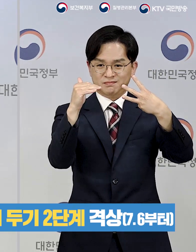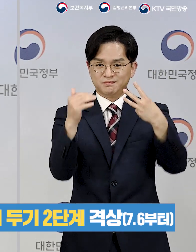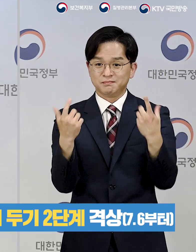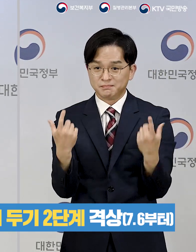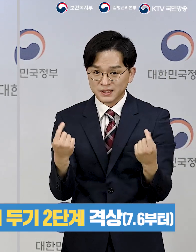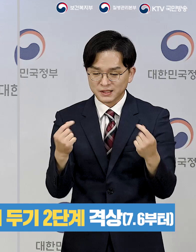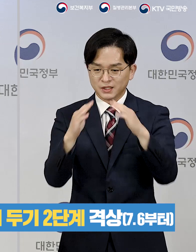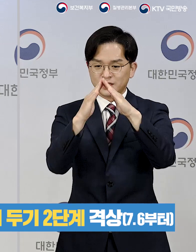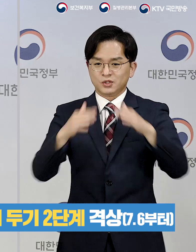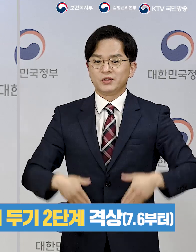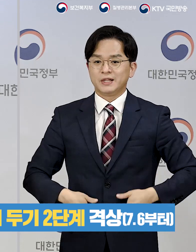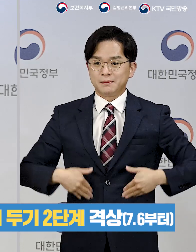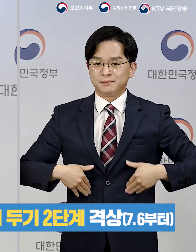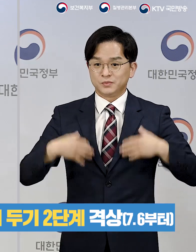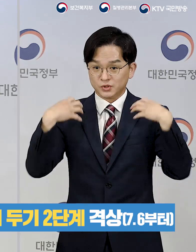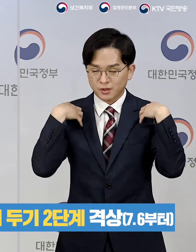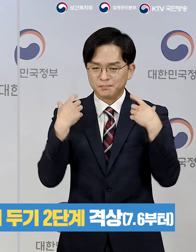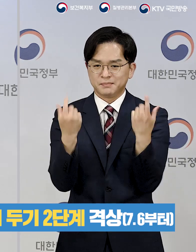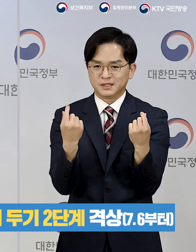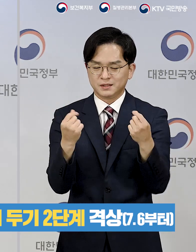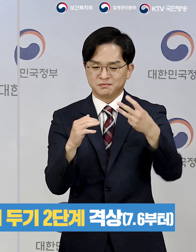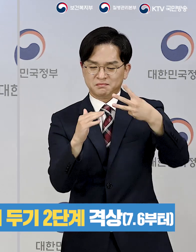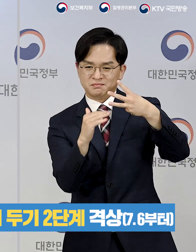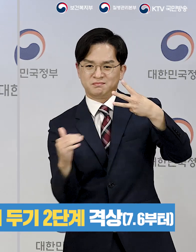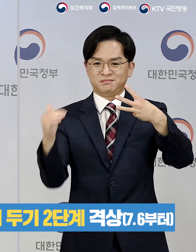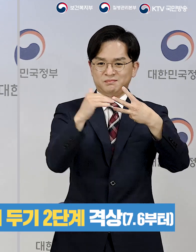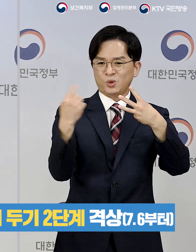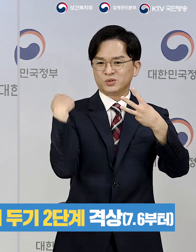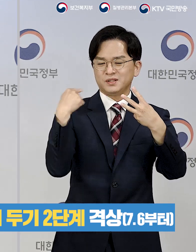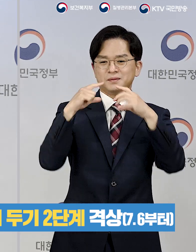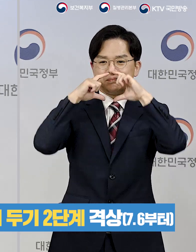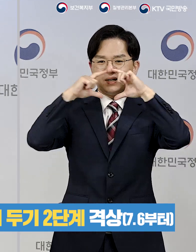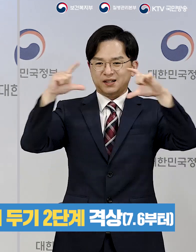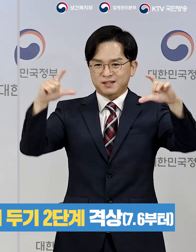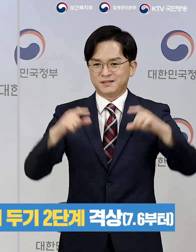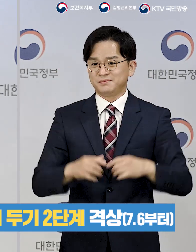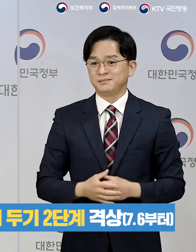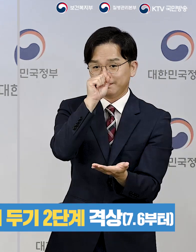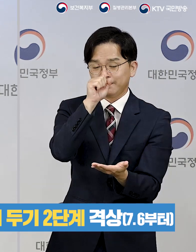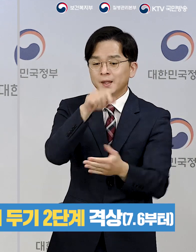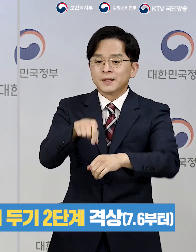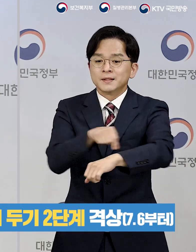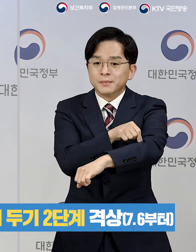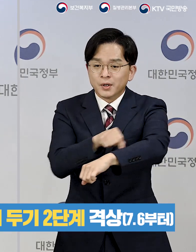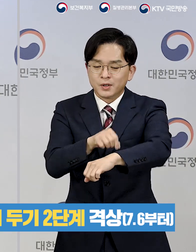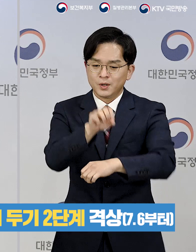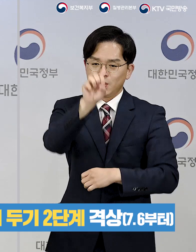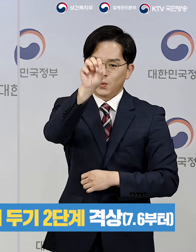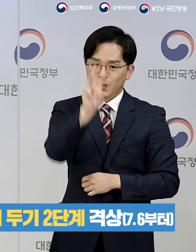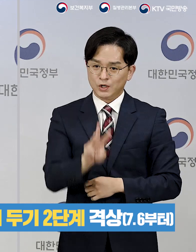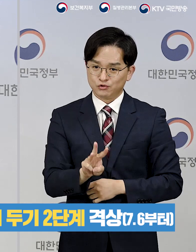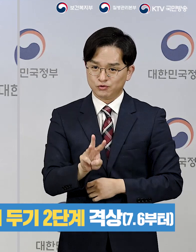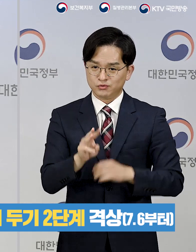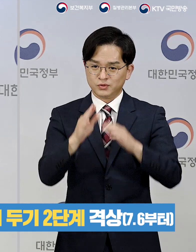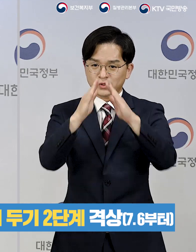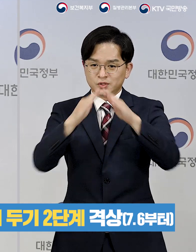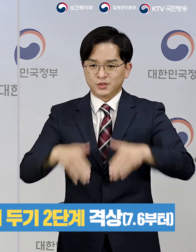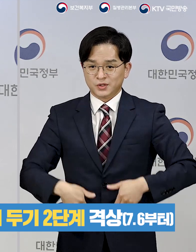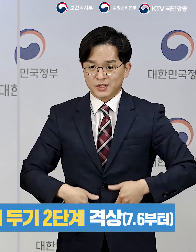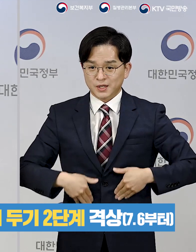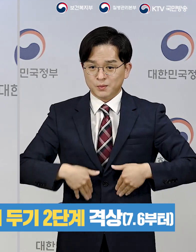데 이어 전라남도도 내일부터 2단계로 격상하기로 하였습니다. 불편함이 무척 크시리라